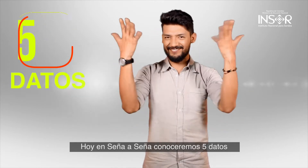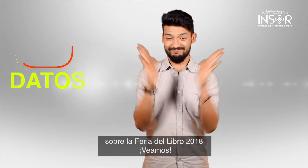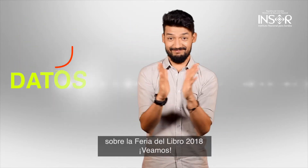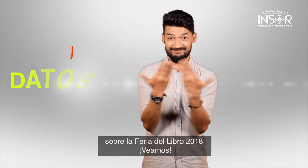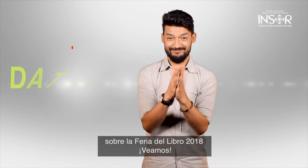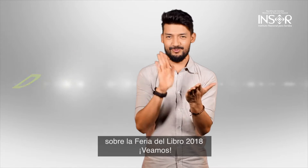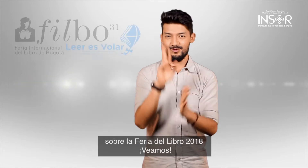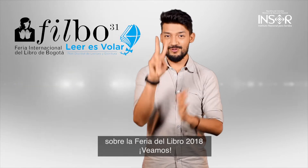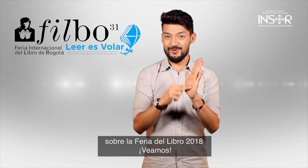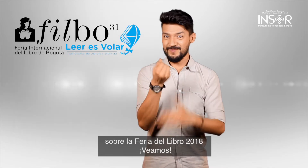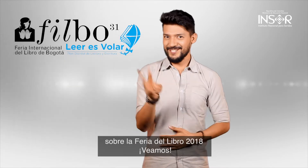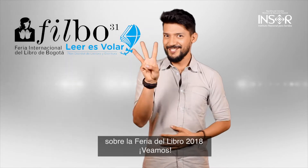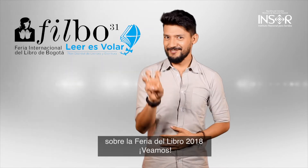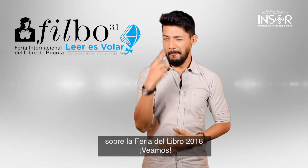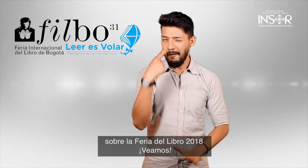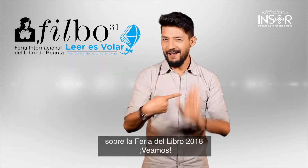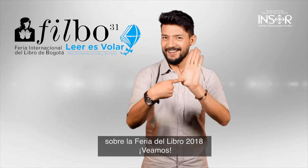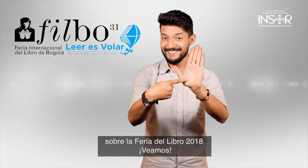Sobre la Feria del Libro 2018 ¡Veamos!